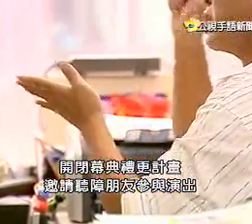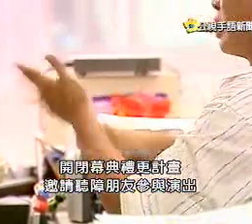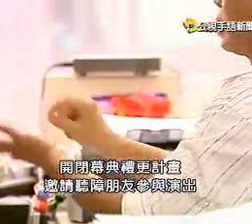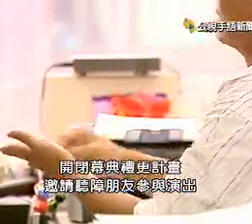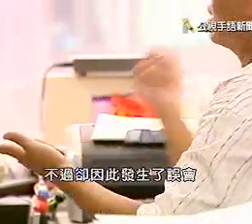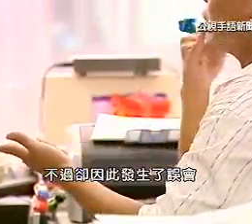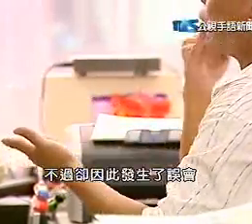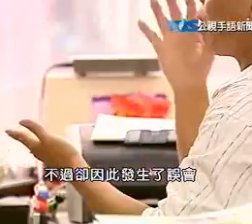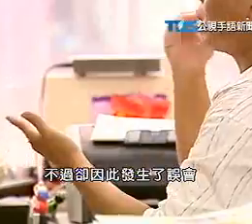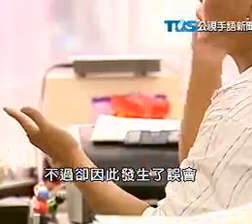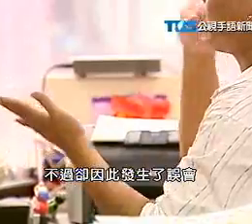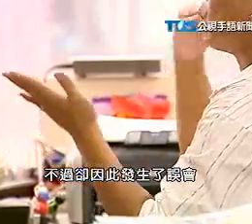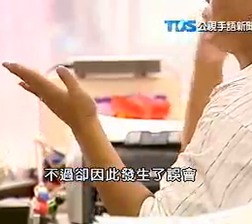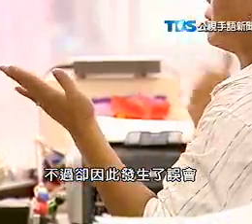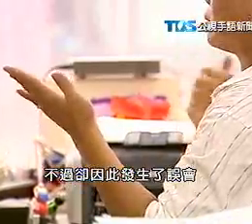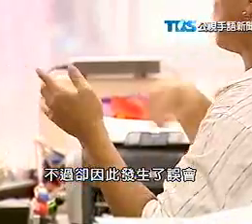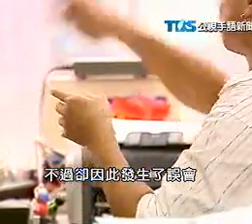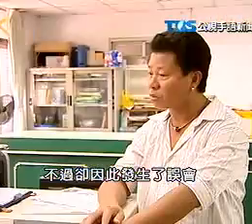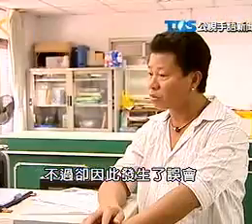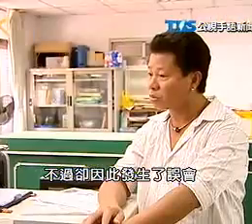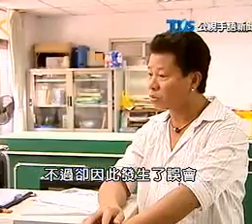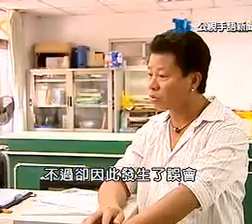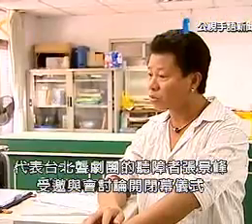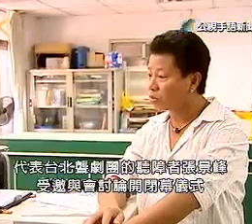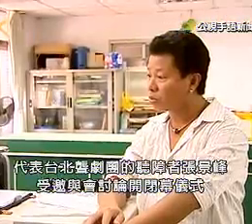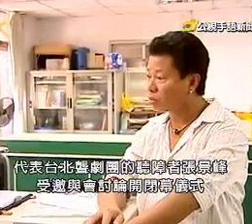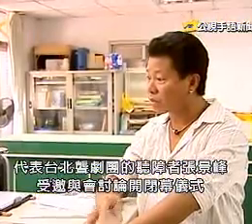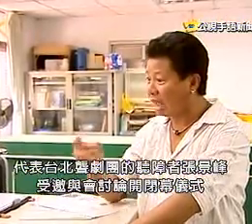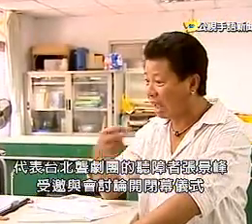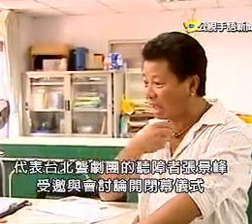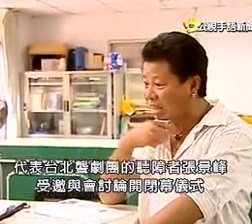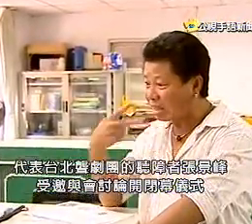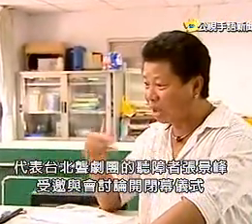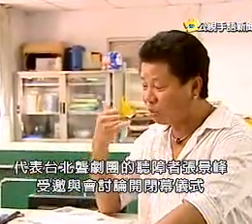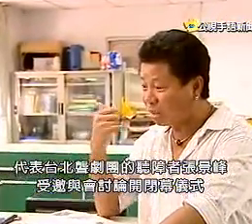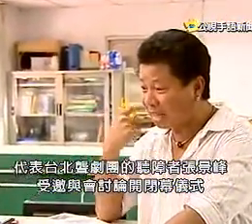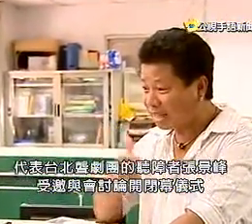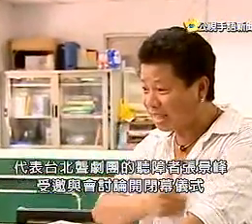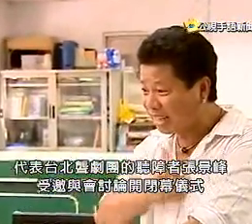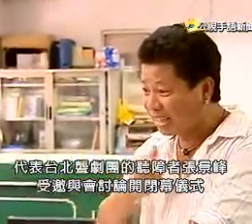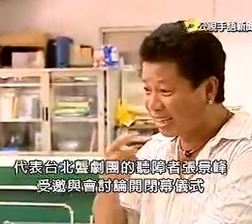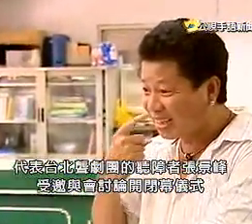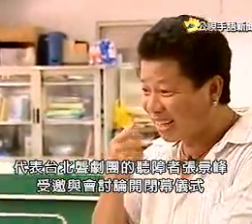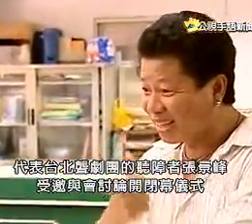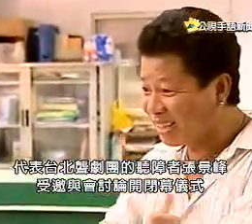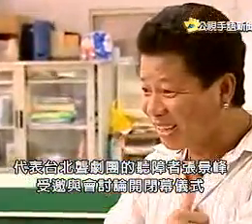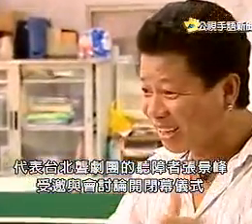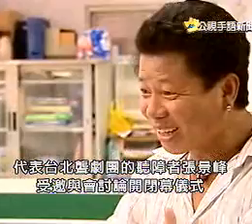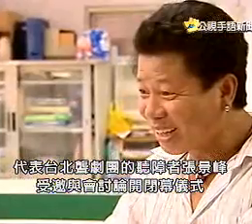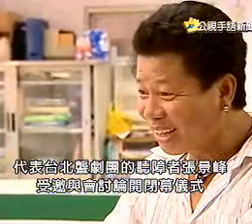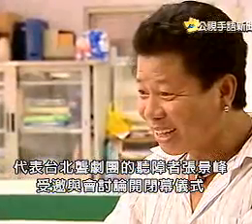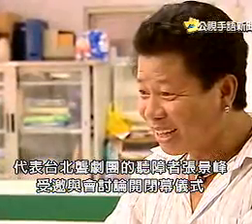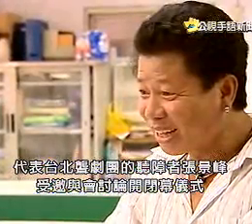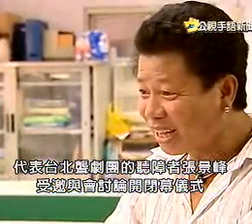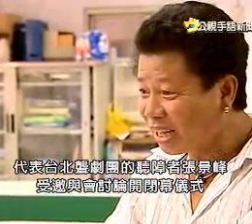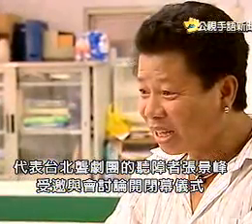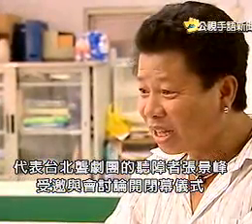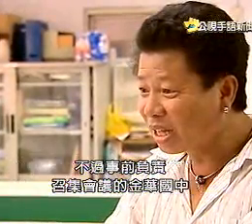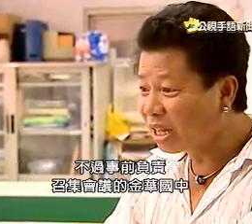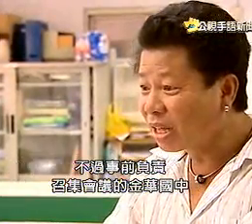不过却因此发生了误会。代表台北龙剧团的听障者张景峰受邀与会讨论开闭幕仪式，不过事前